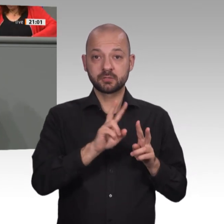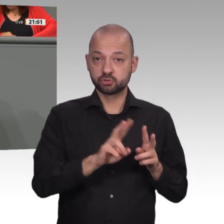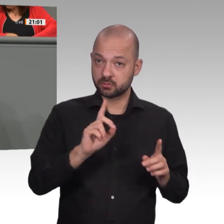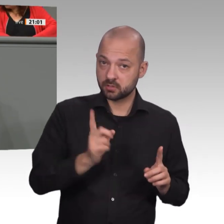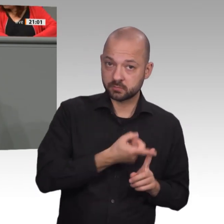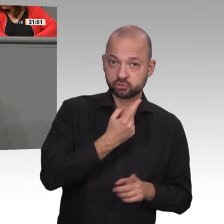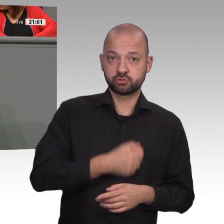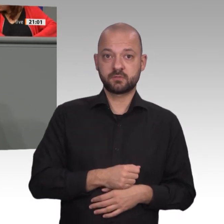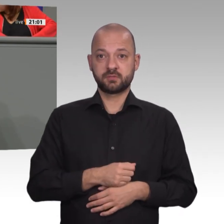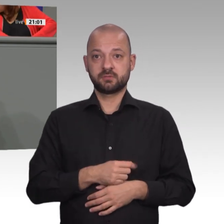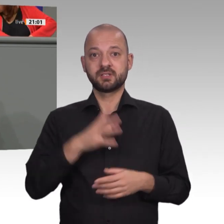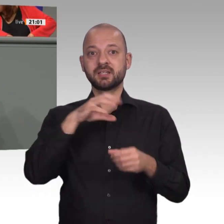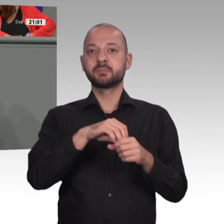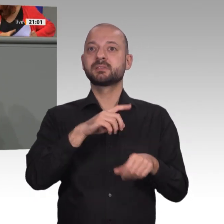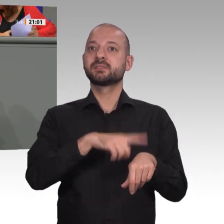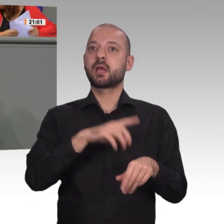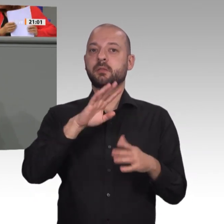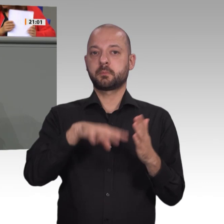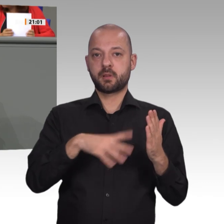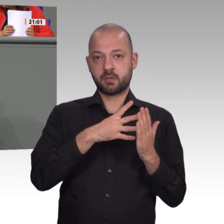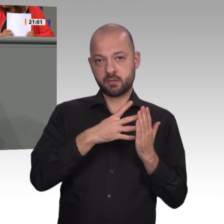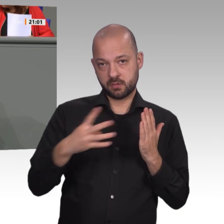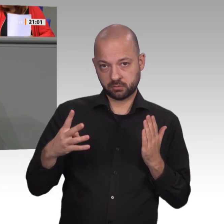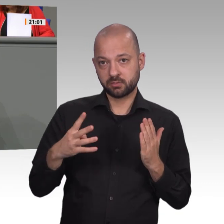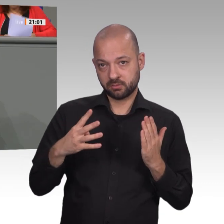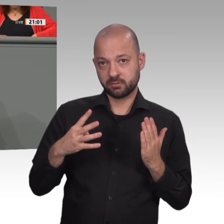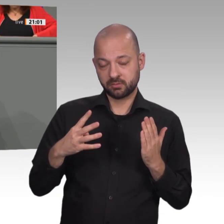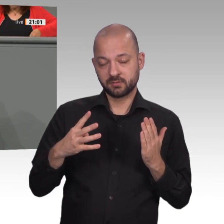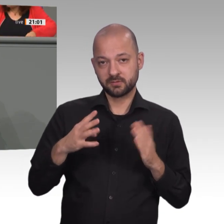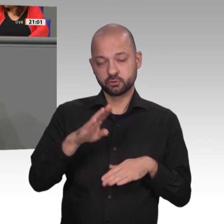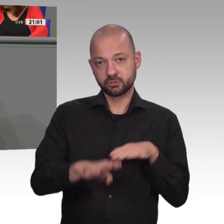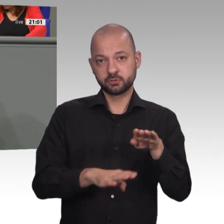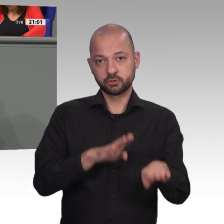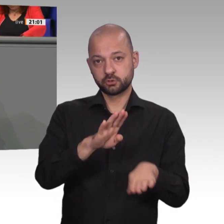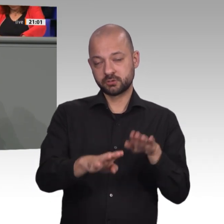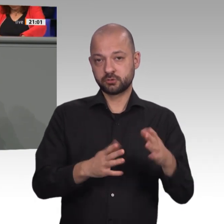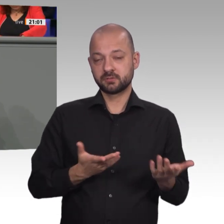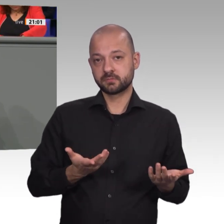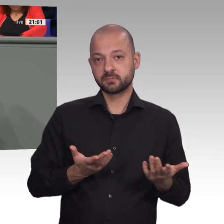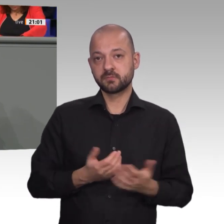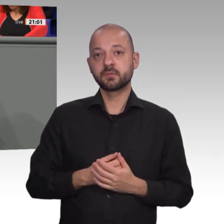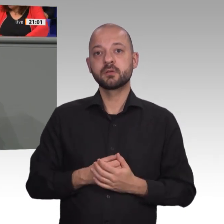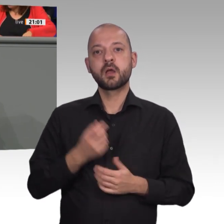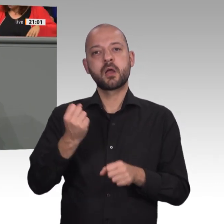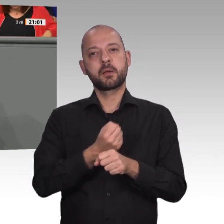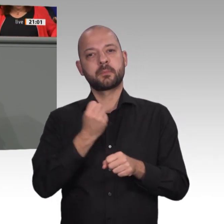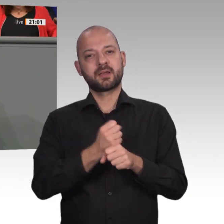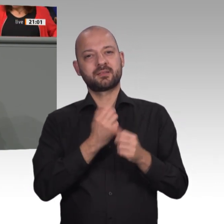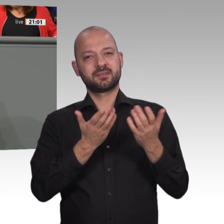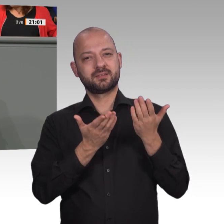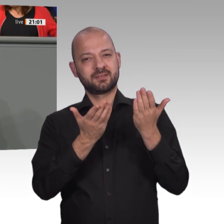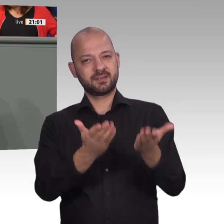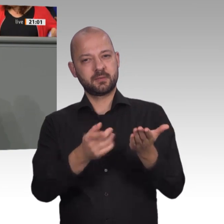Kollegen, die Anhörung am Montag hat deutlich gemacht, dass Sie gerade im Bereich der Teilhabe am Arbeitsleben deutliche Verbesserungen schaffen